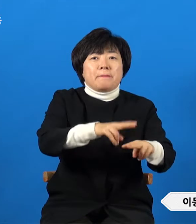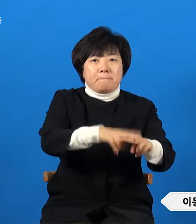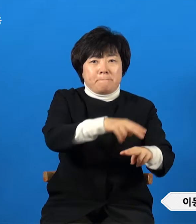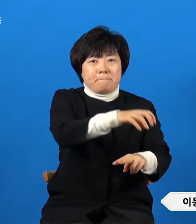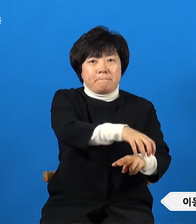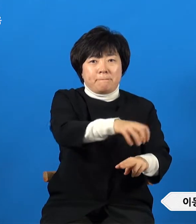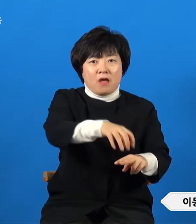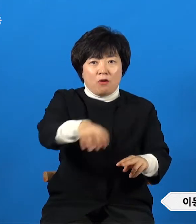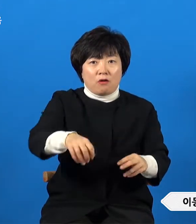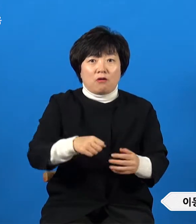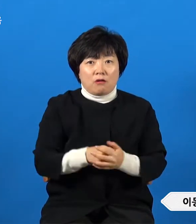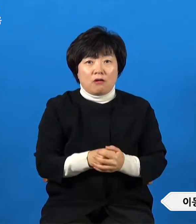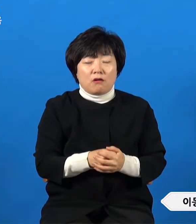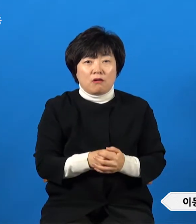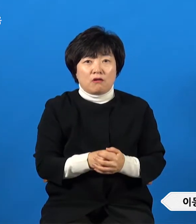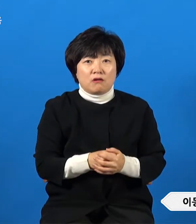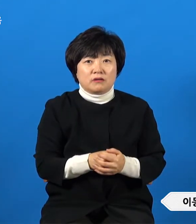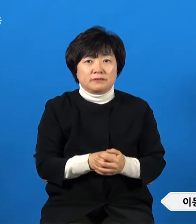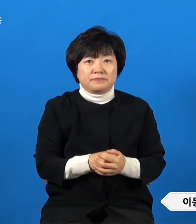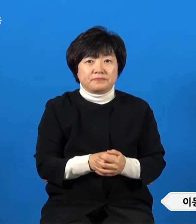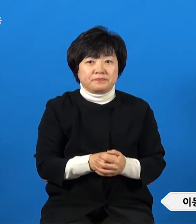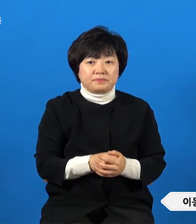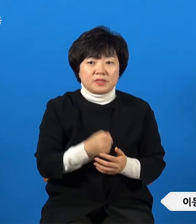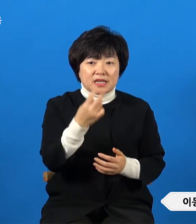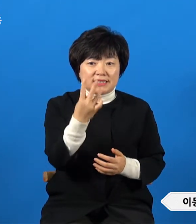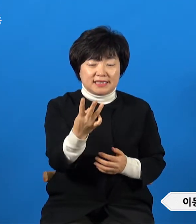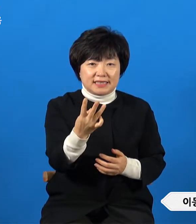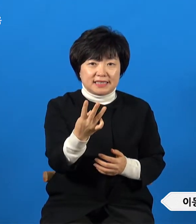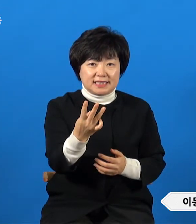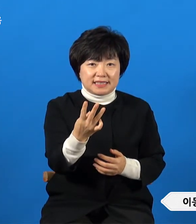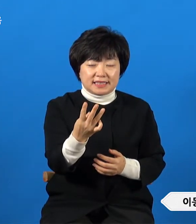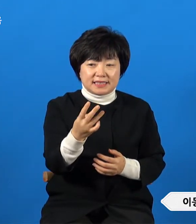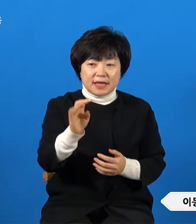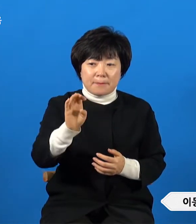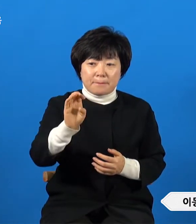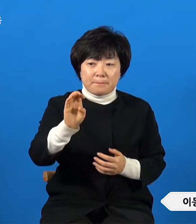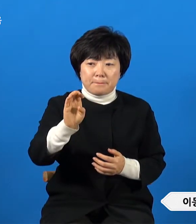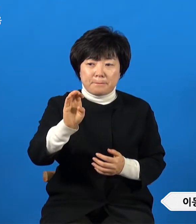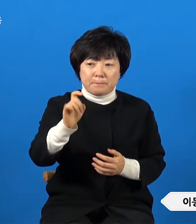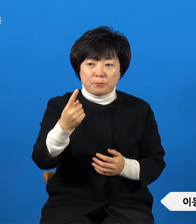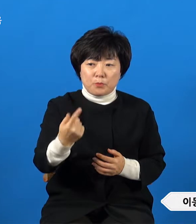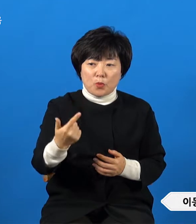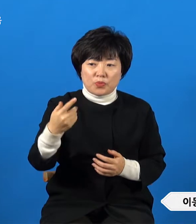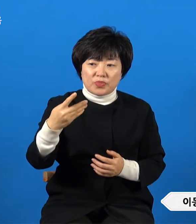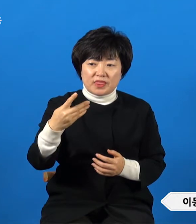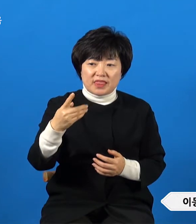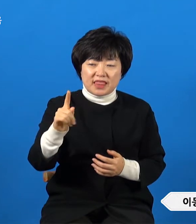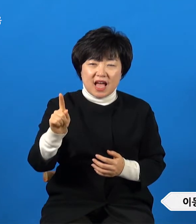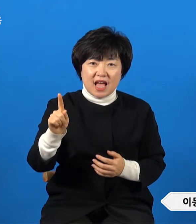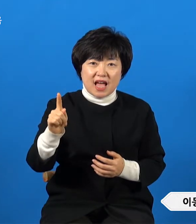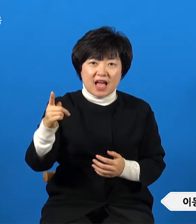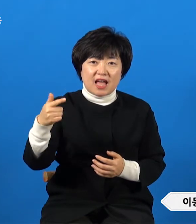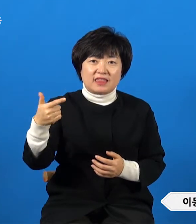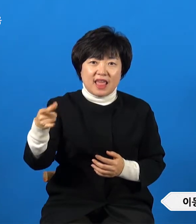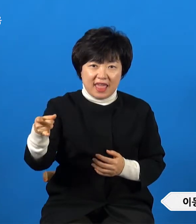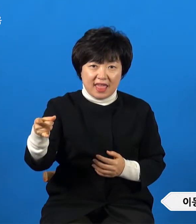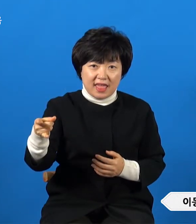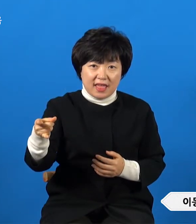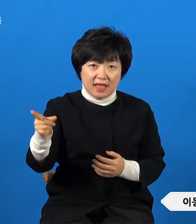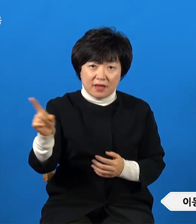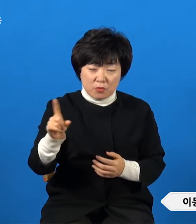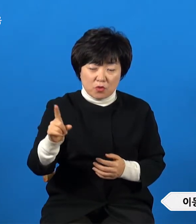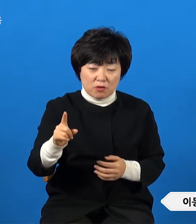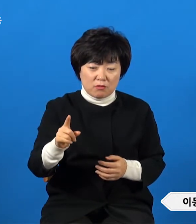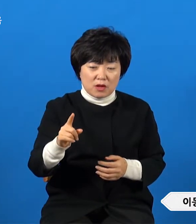트레 폰타네. 영어로 말하면 three fountains. 왜 그랬냐면 바울이 칼로